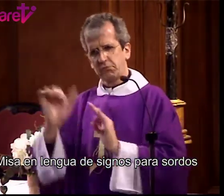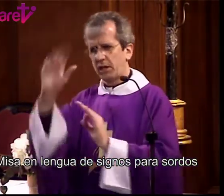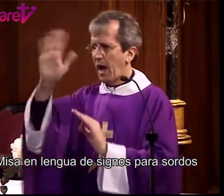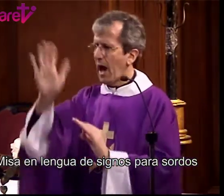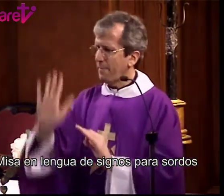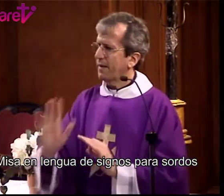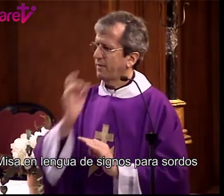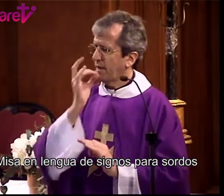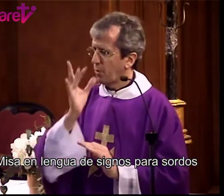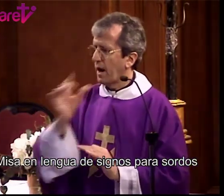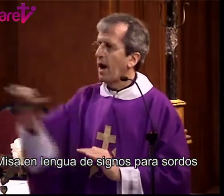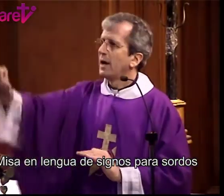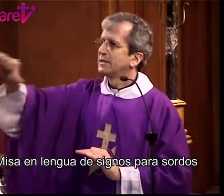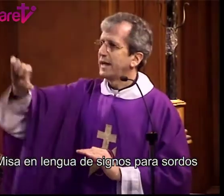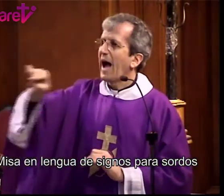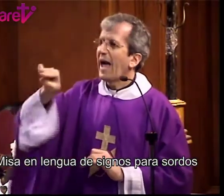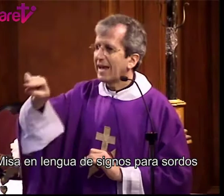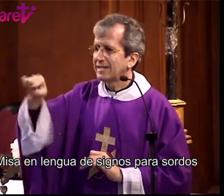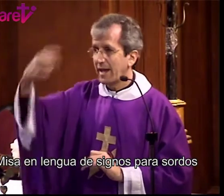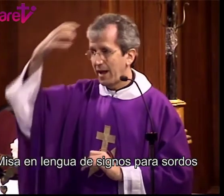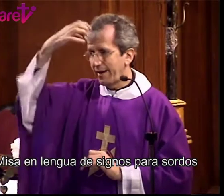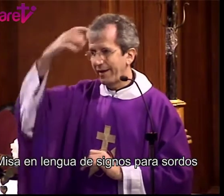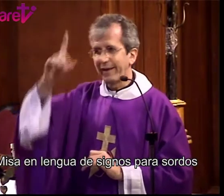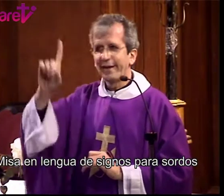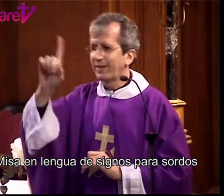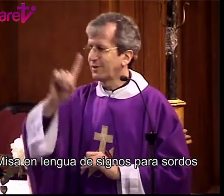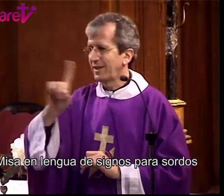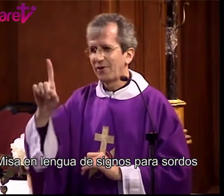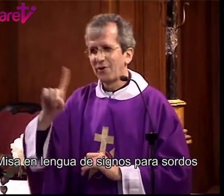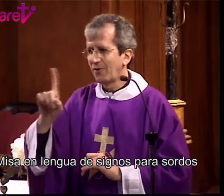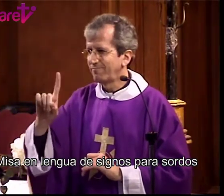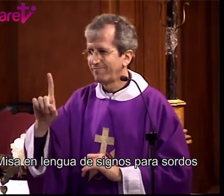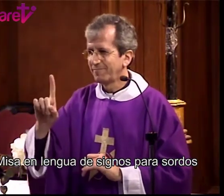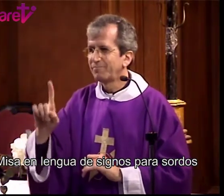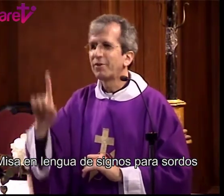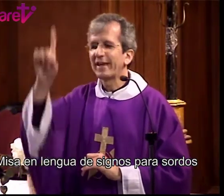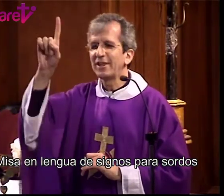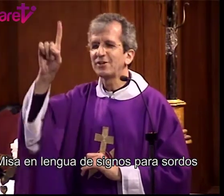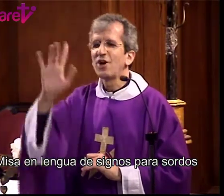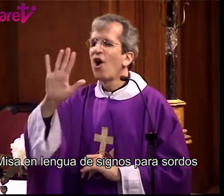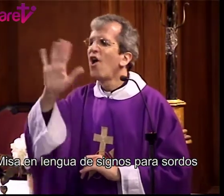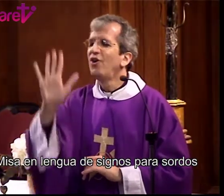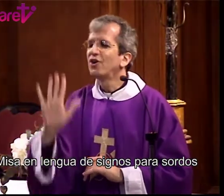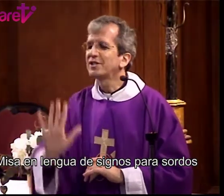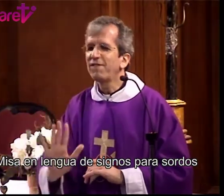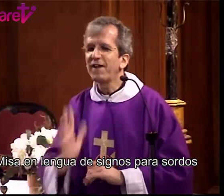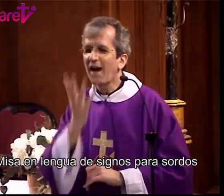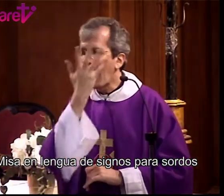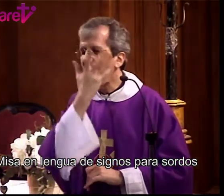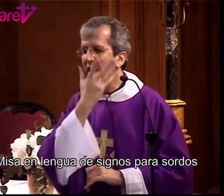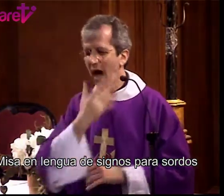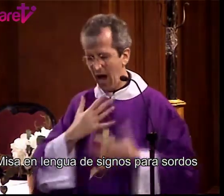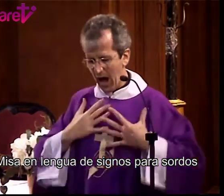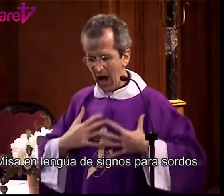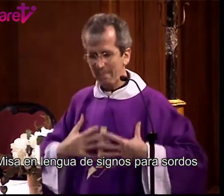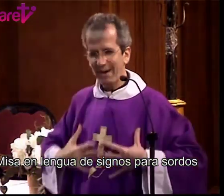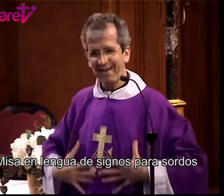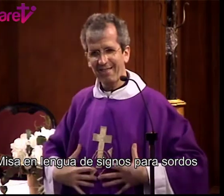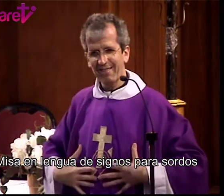tiene apariencia buena. ¿Será este el rey? Y Dios le dijo, no, porque Dios no se fija en la apariencia,